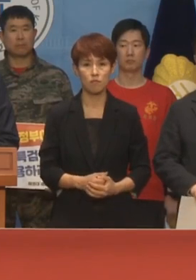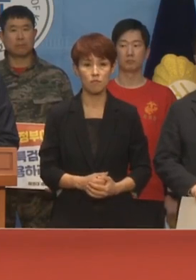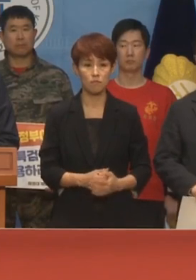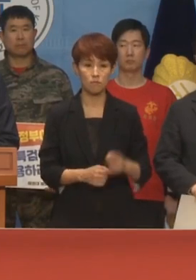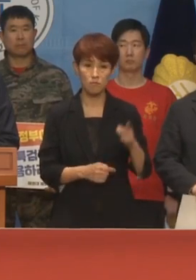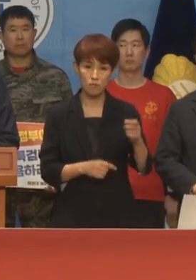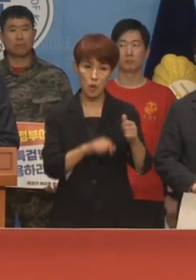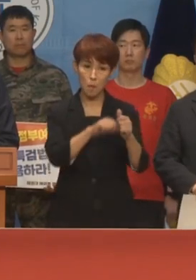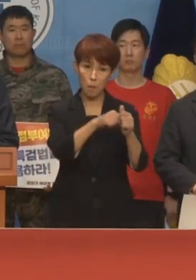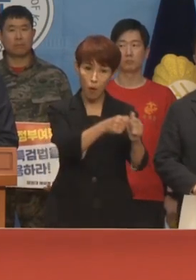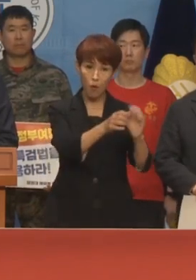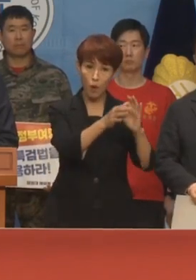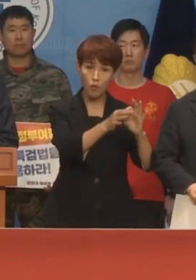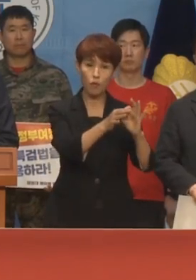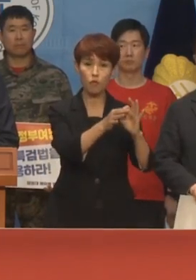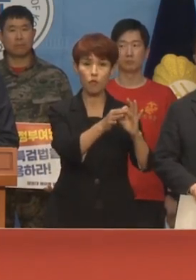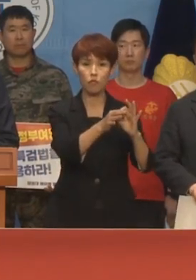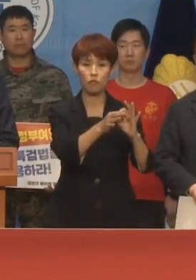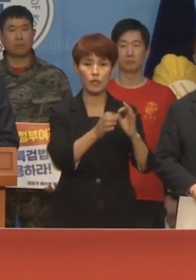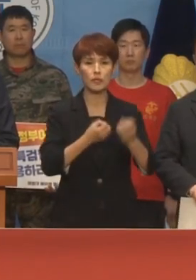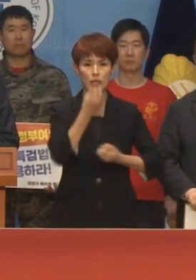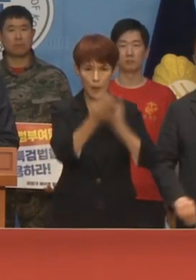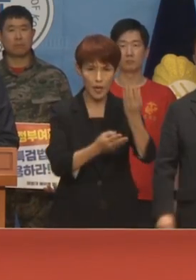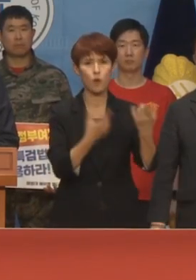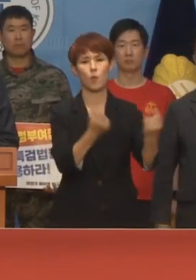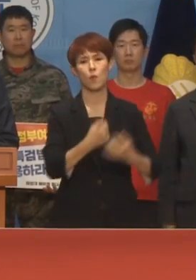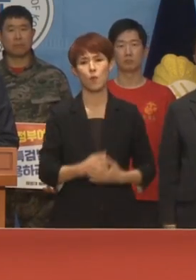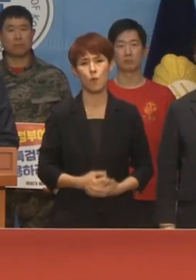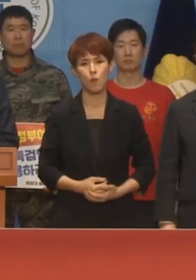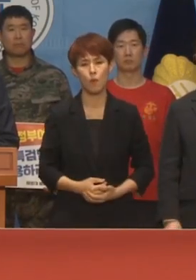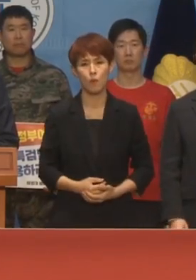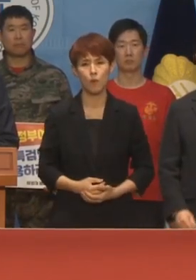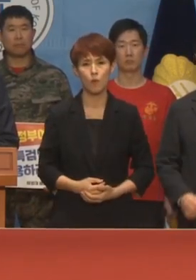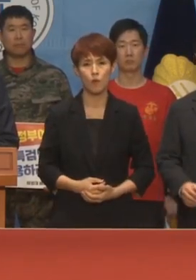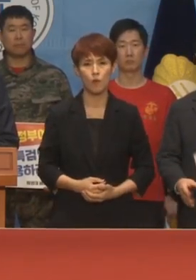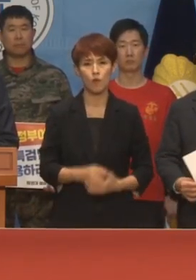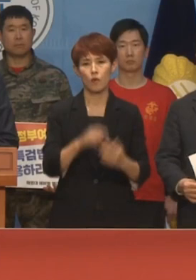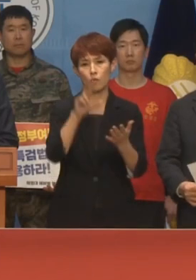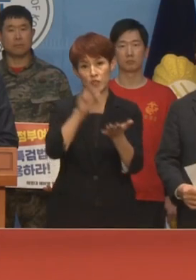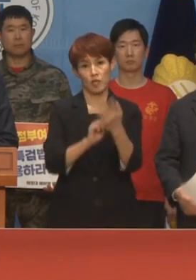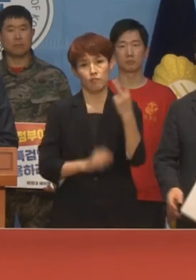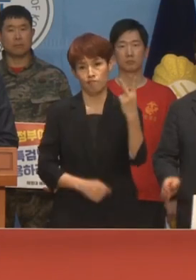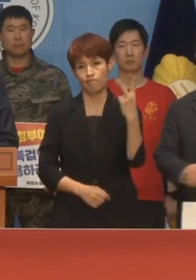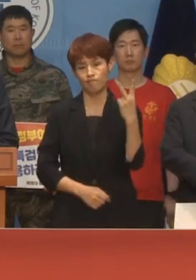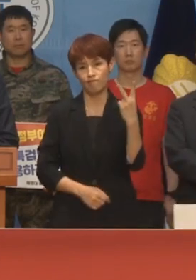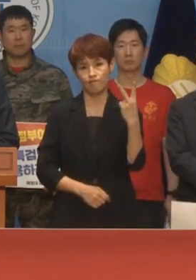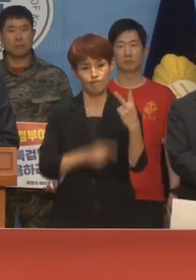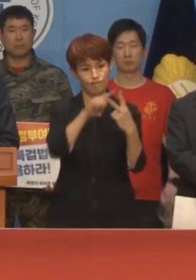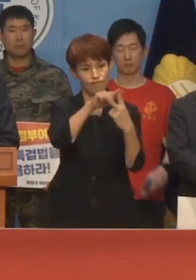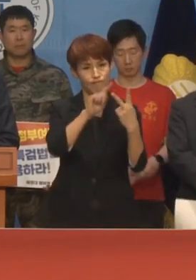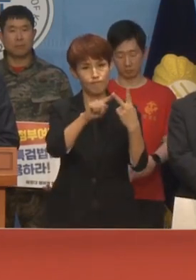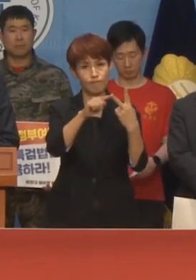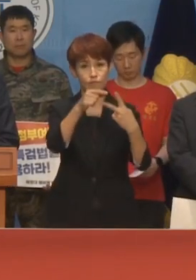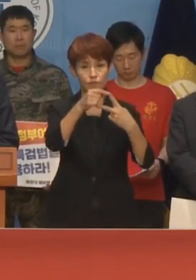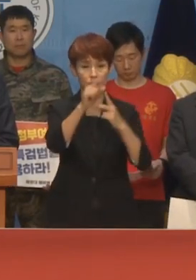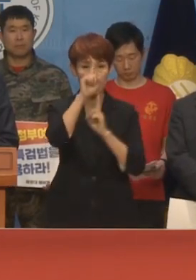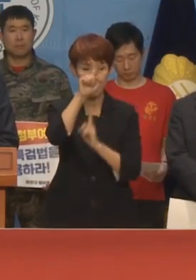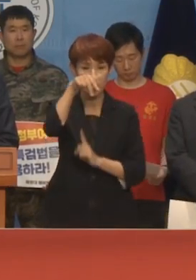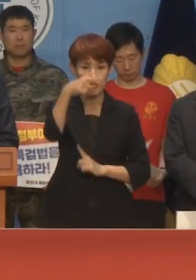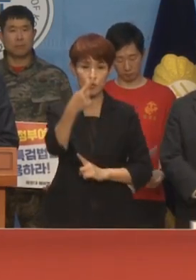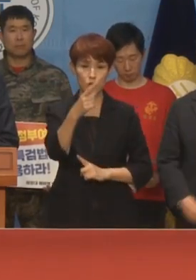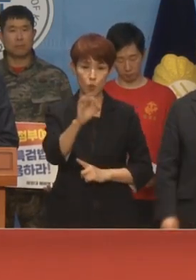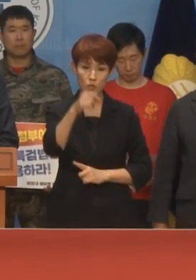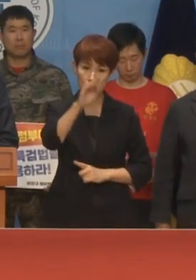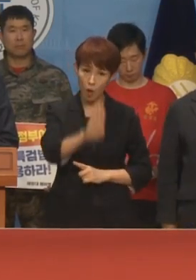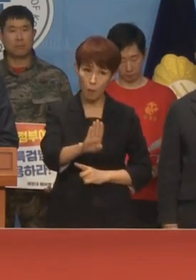앞두고 일종의 자백을 한 것입니다. 그렇다면 두 가지 문제가 있습니다. 이종섭 장관이